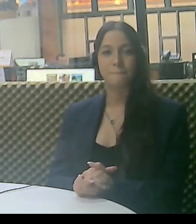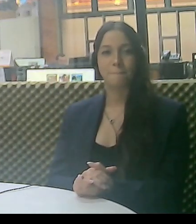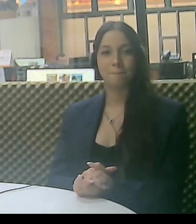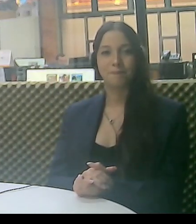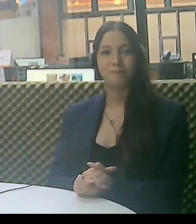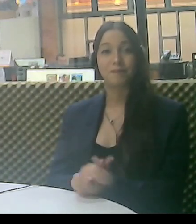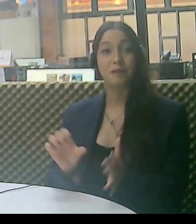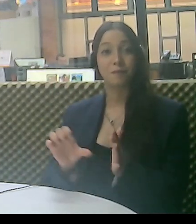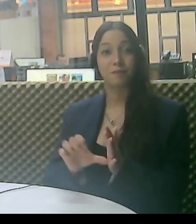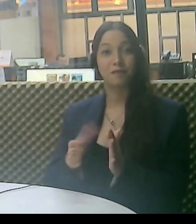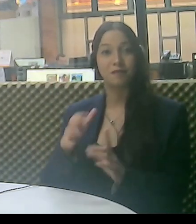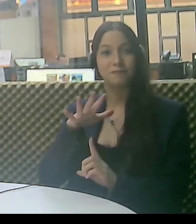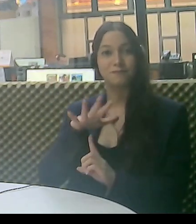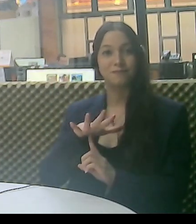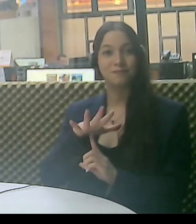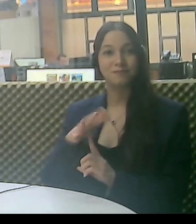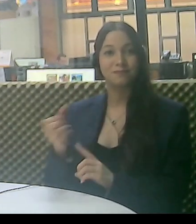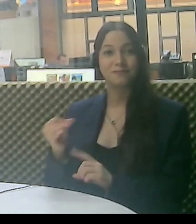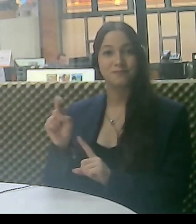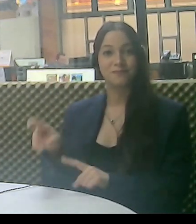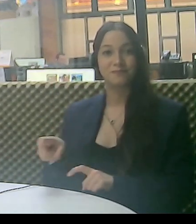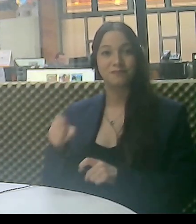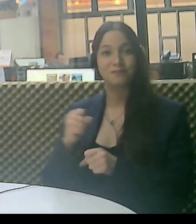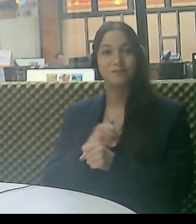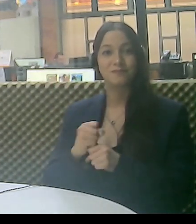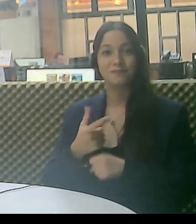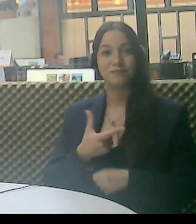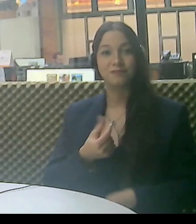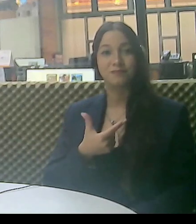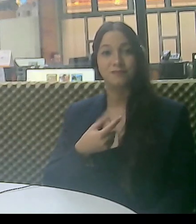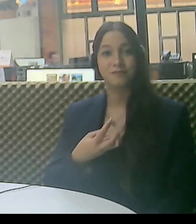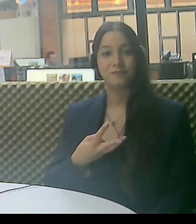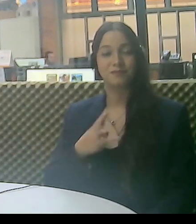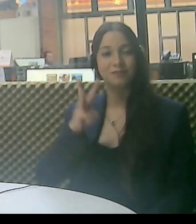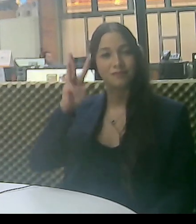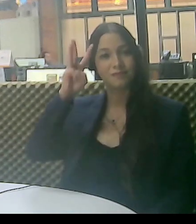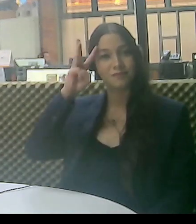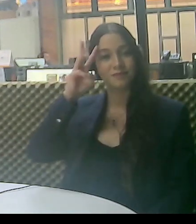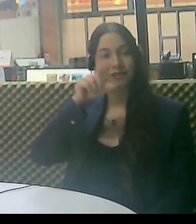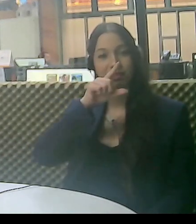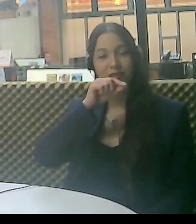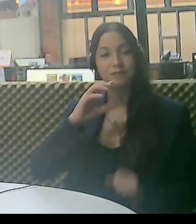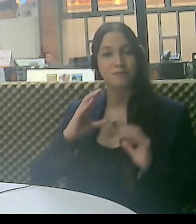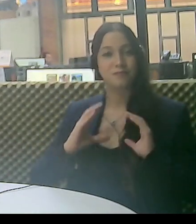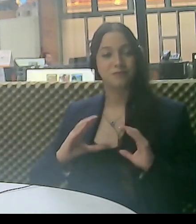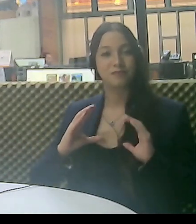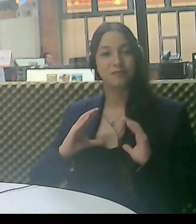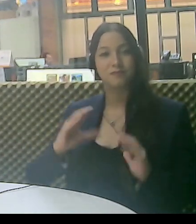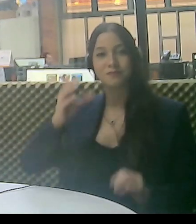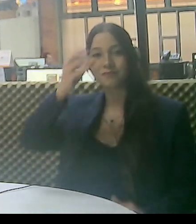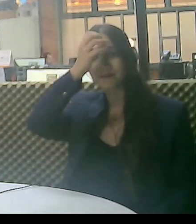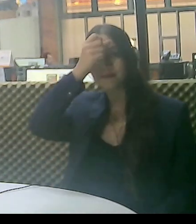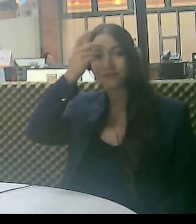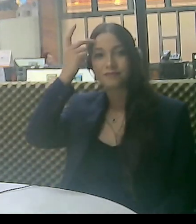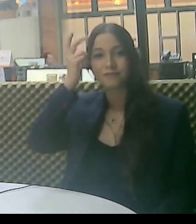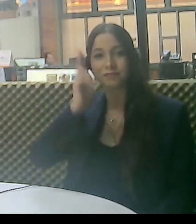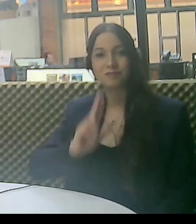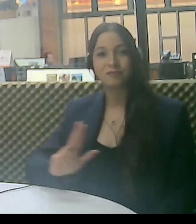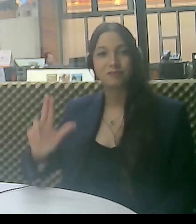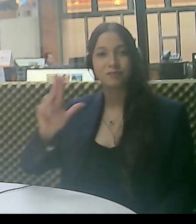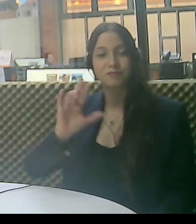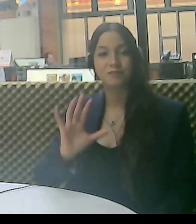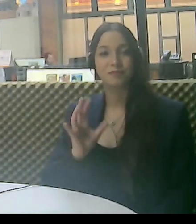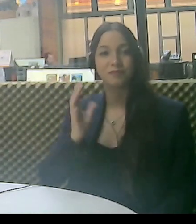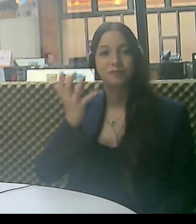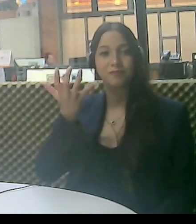Notícias. A primeira feira Novo Agro de 2023 ocorre nesta terça no Parque do Sabiá. Promovida pela Prefeitura de Uberlândia, a feira